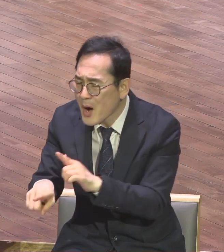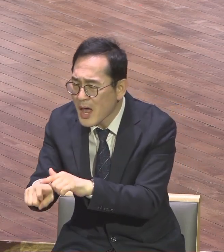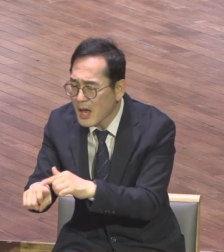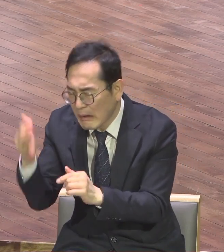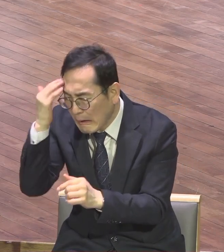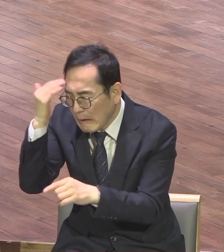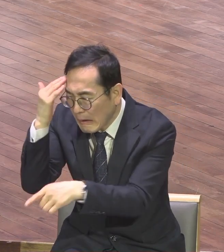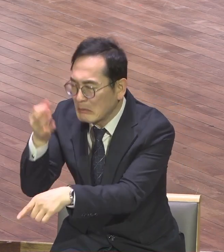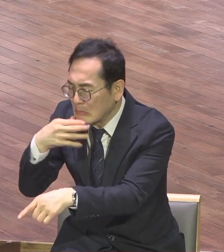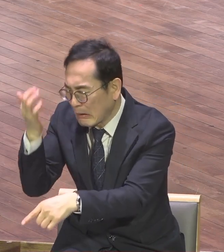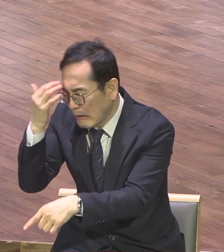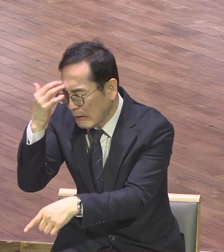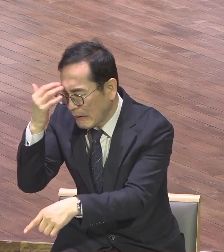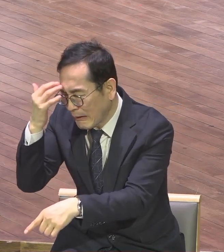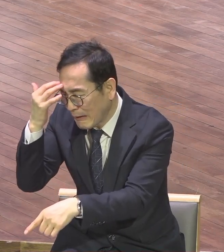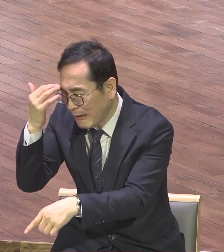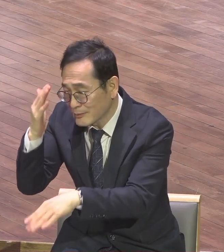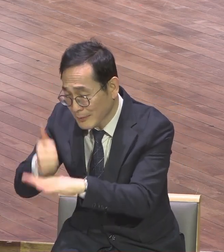그 장애물들이 다